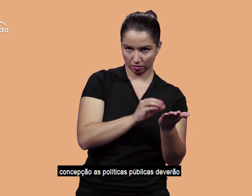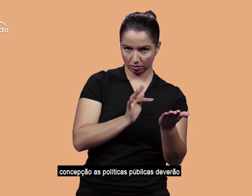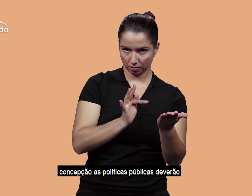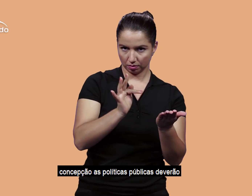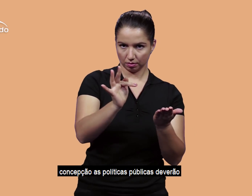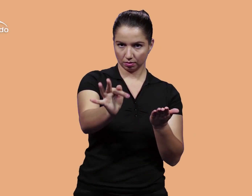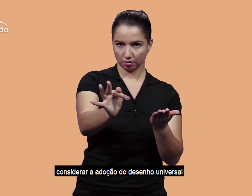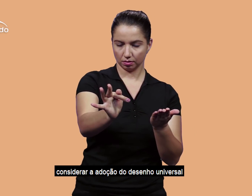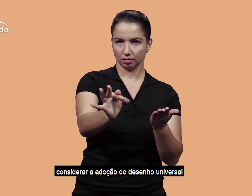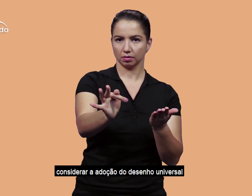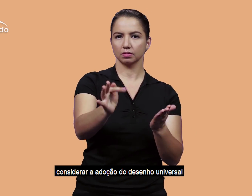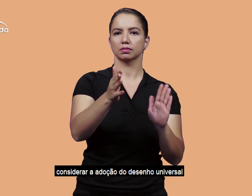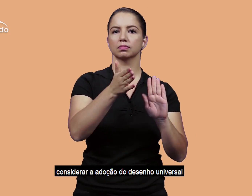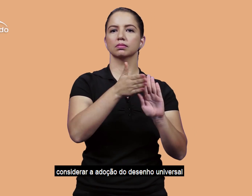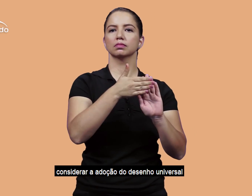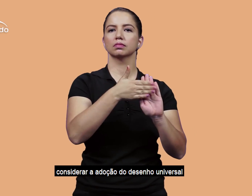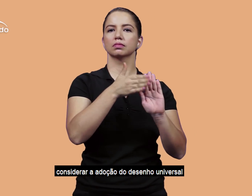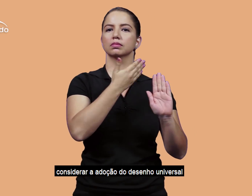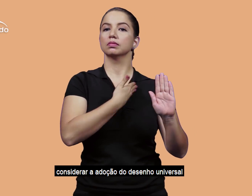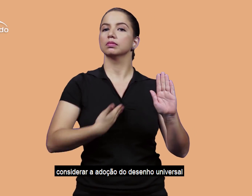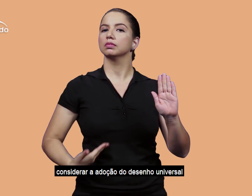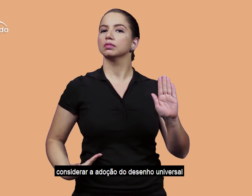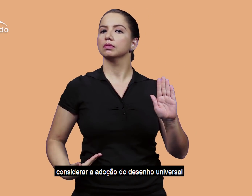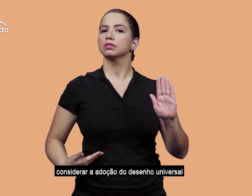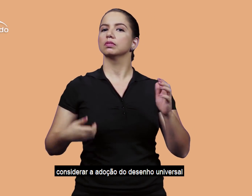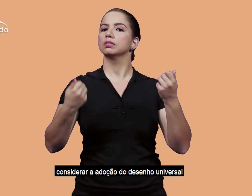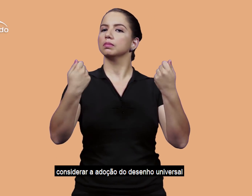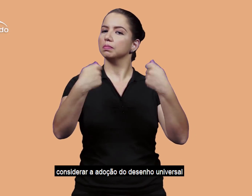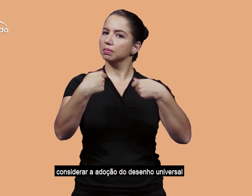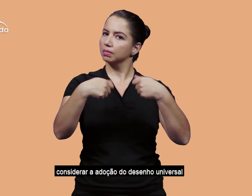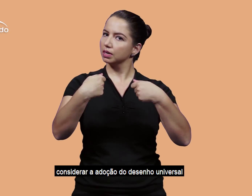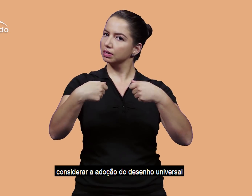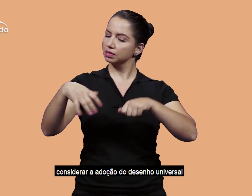públicas deverão considerar a adoção do desenho universal